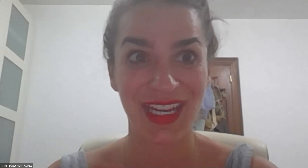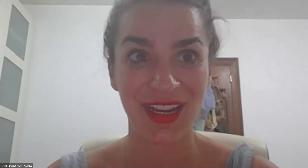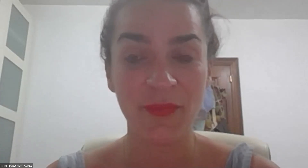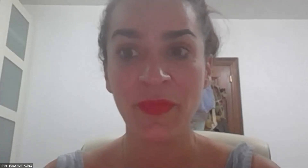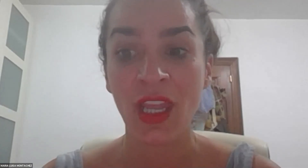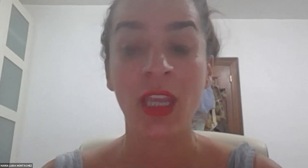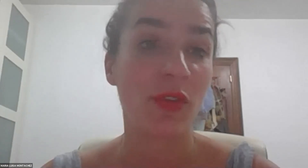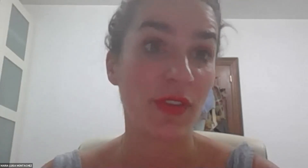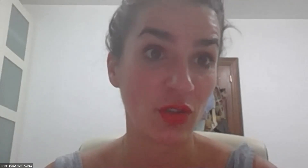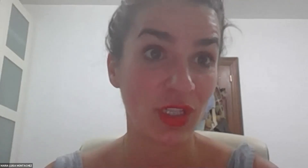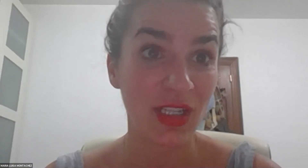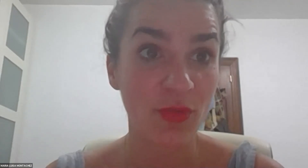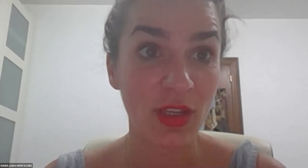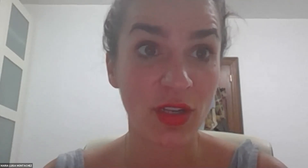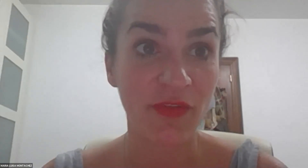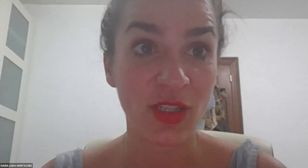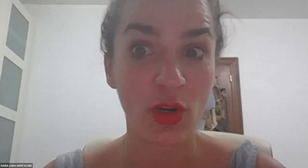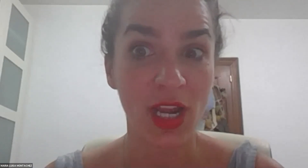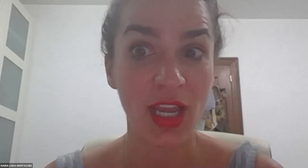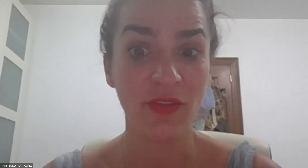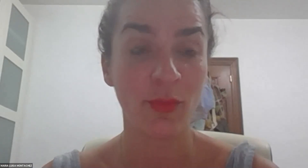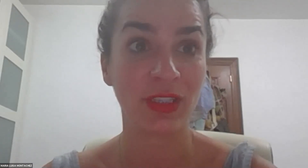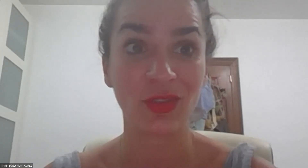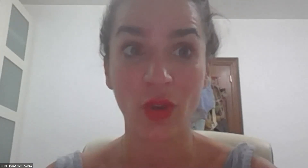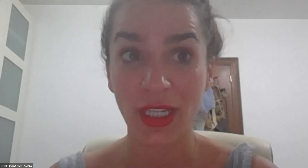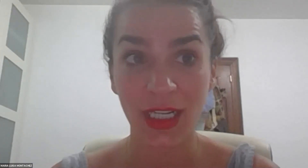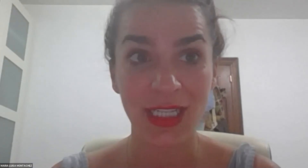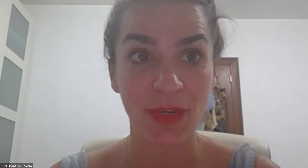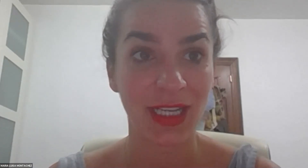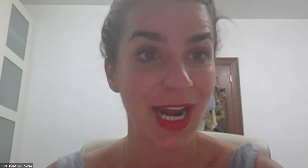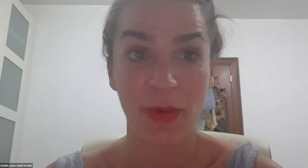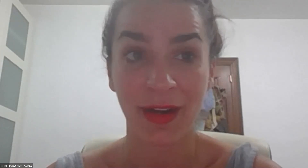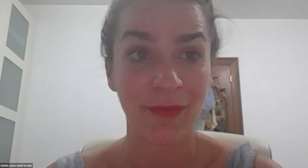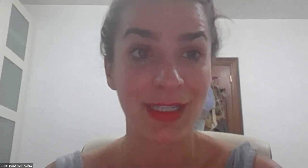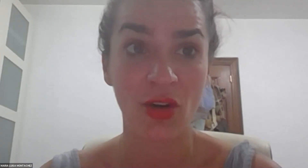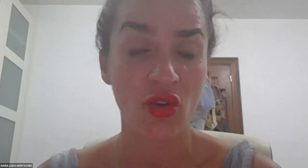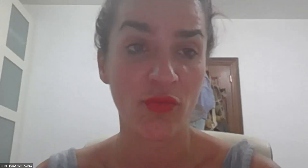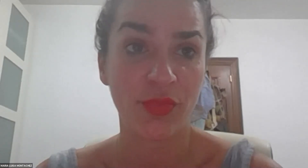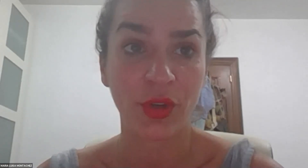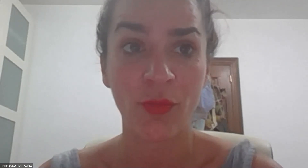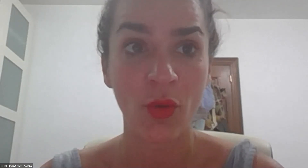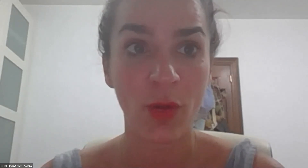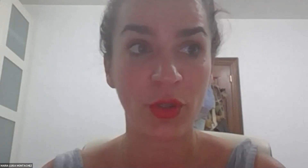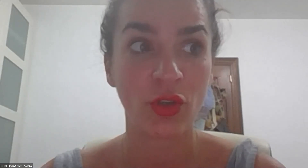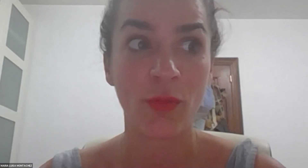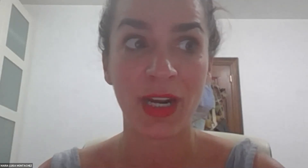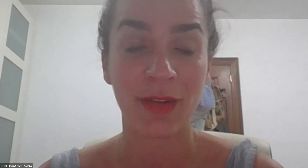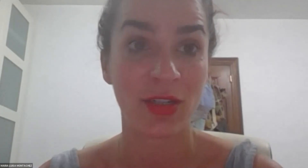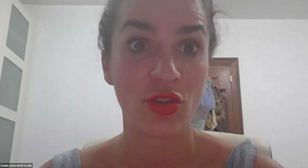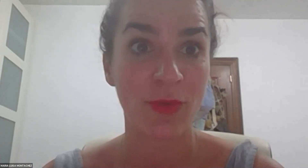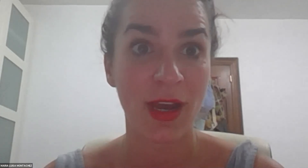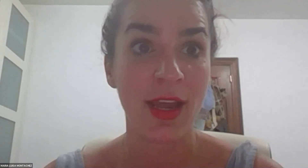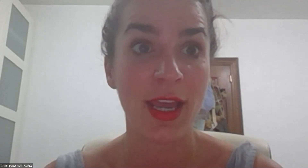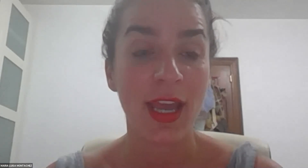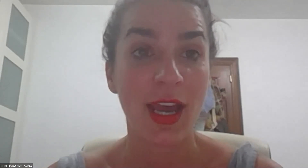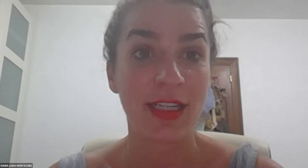mucha seña, que por cierto tenéis los vídeos en Facebook Live, por tanto ahí tenéis el material para revisarlo, porque un PowerPoint con palabras